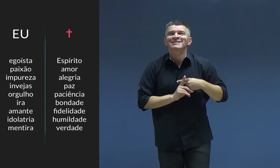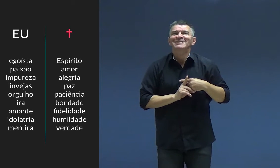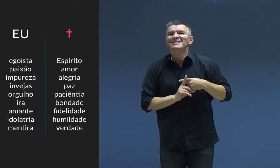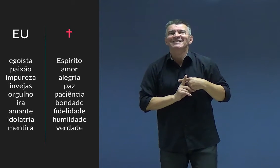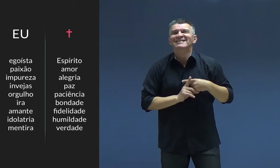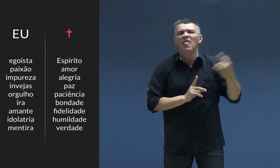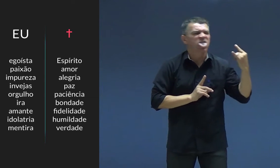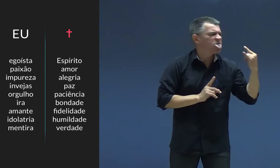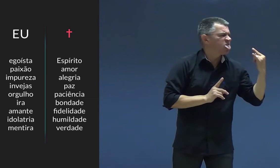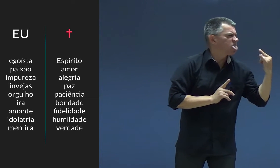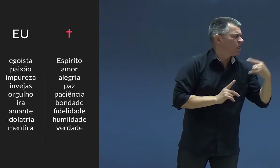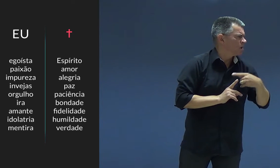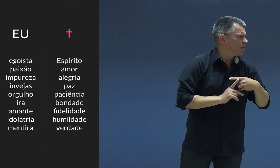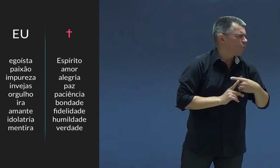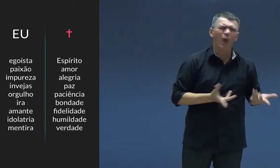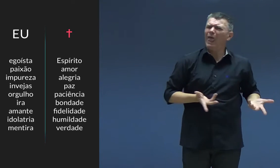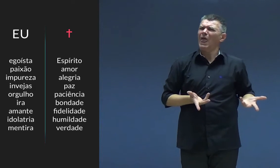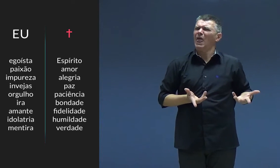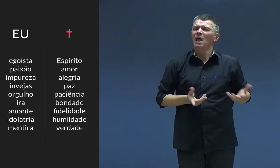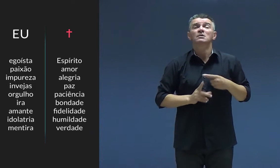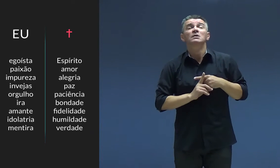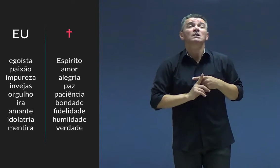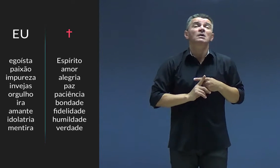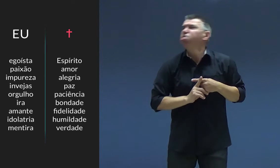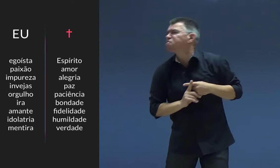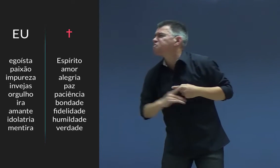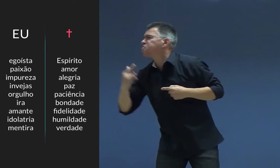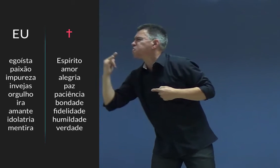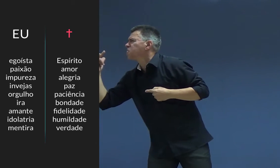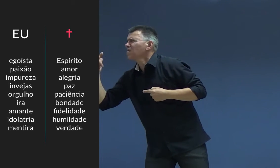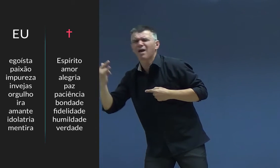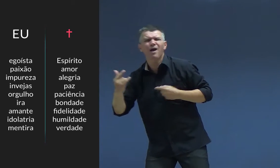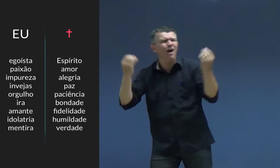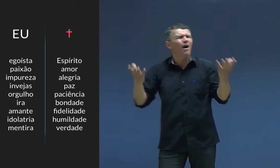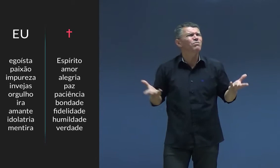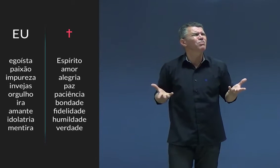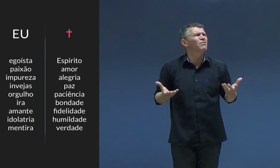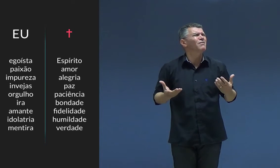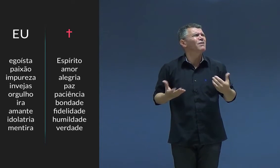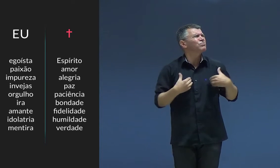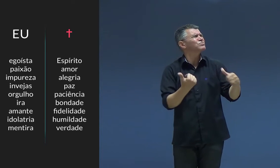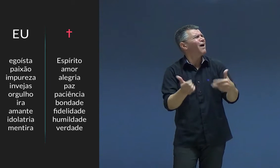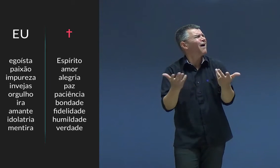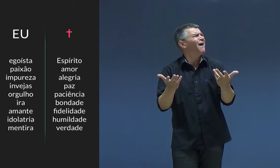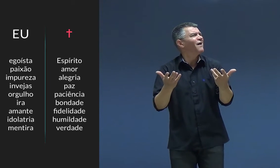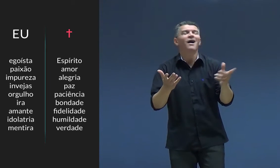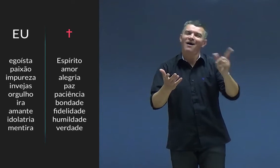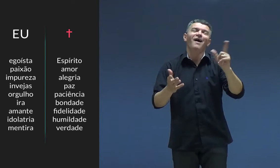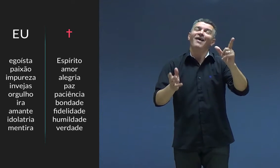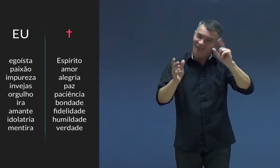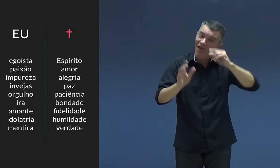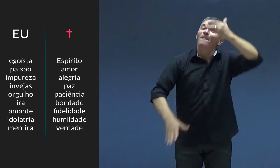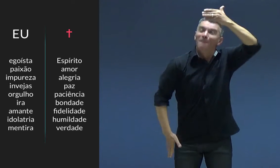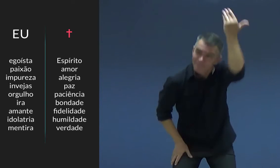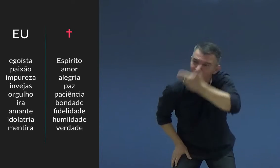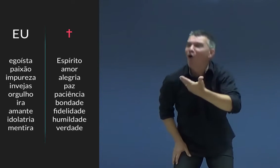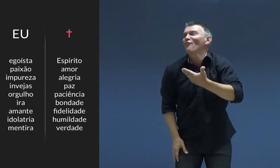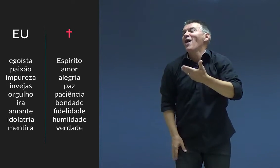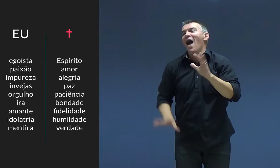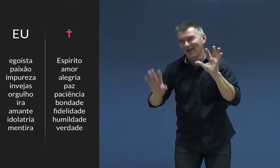vai chegando, e né, vai cobiçando aqui, você. Ai, que foi? Não, como é que pode? Mas eu já batizei. Não, isso